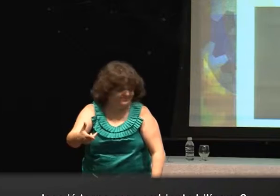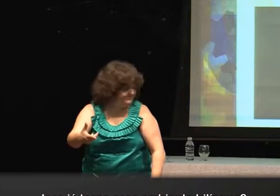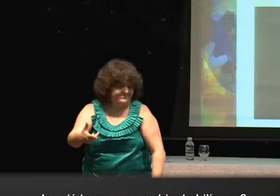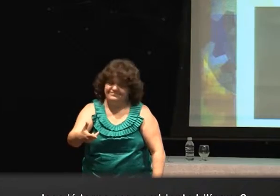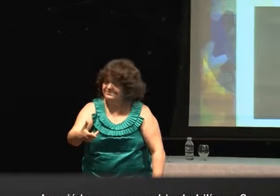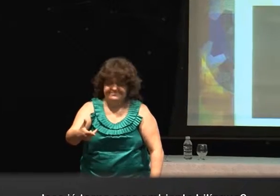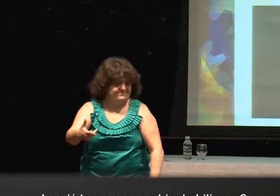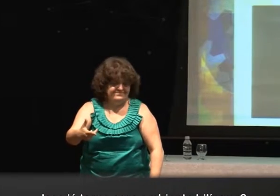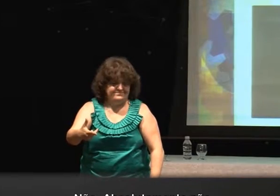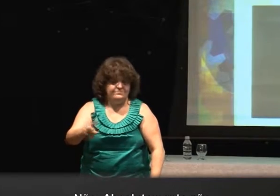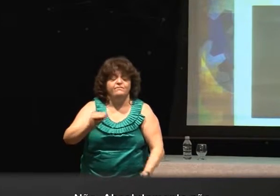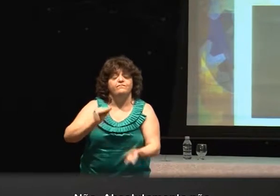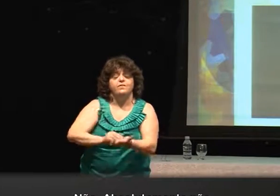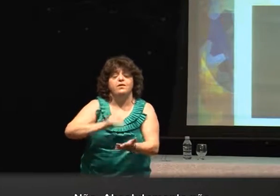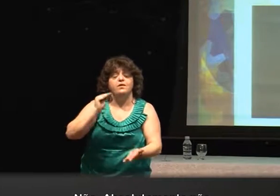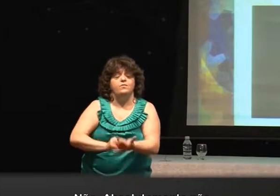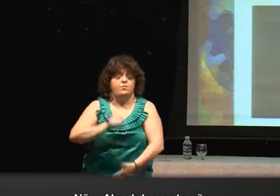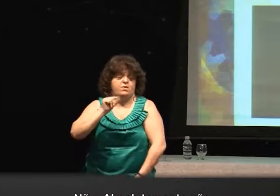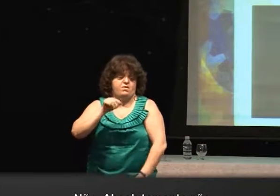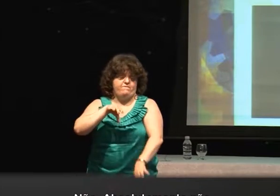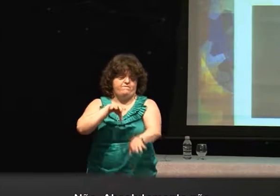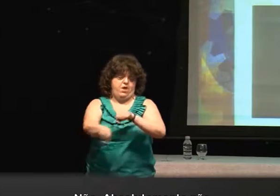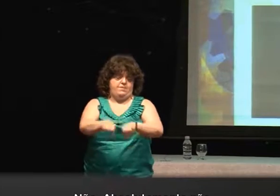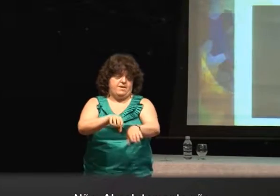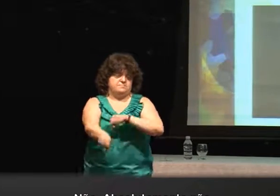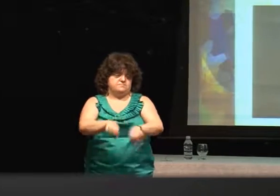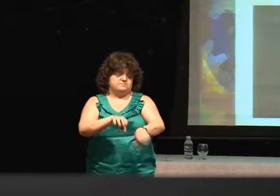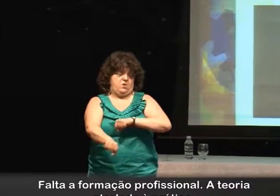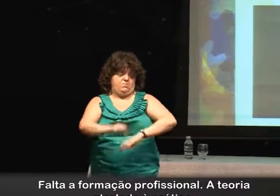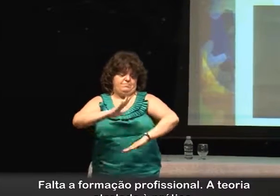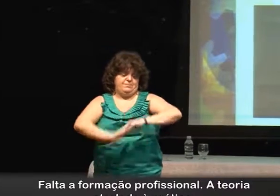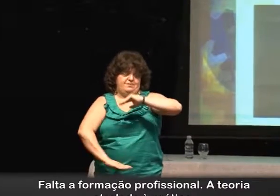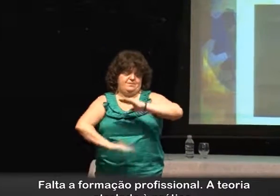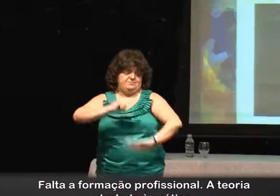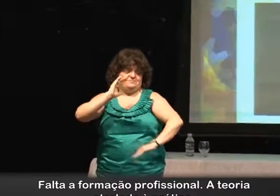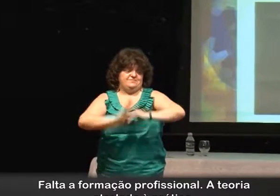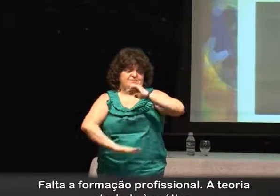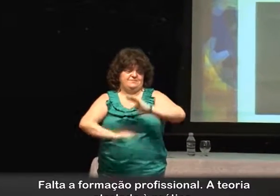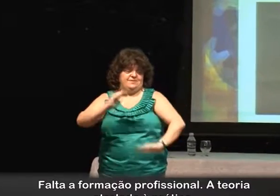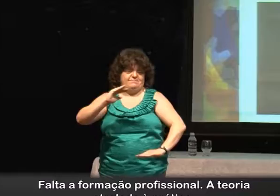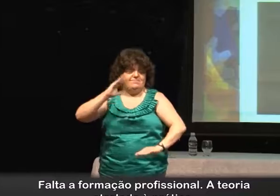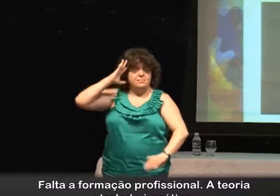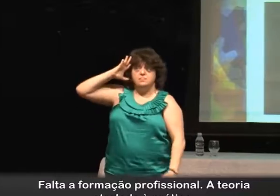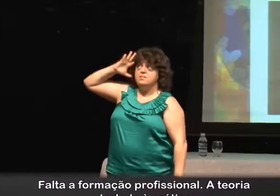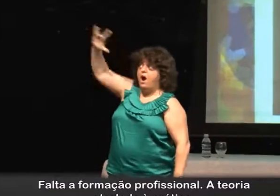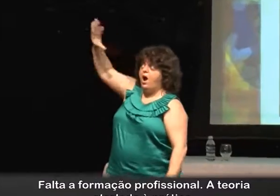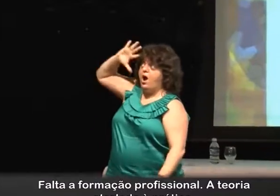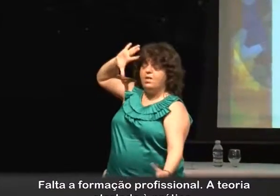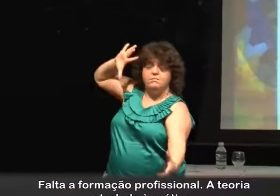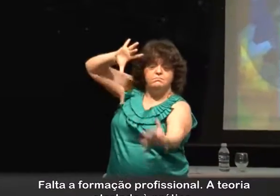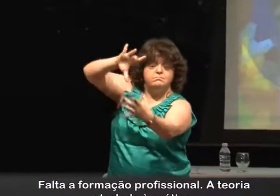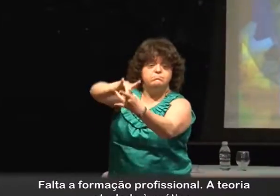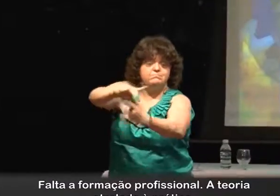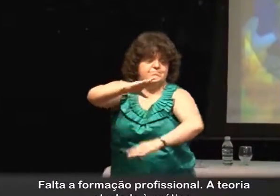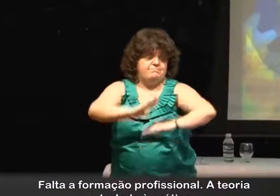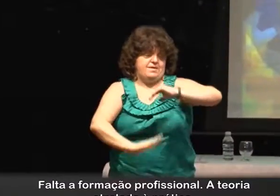ambiente bilíngue? Não, absolutamente não. Falta a formação profissional, a